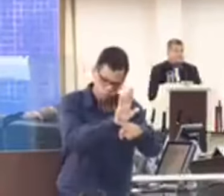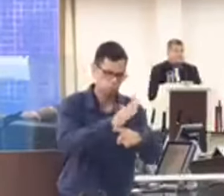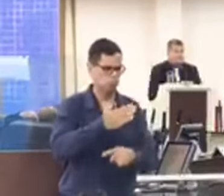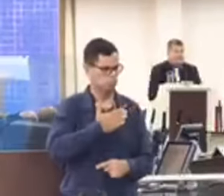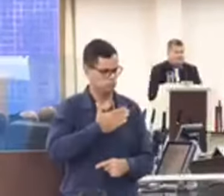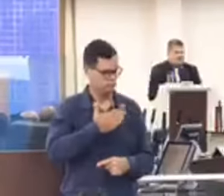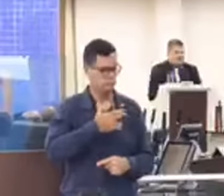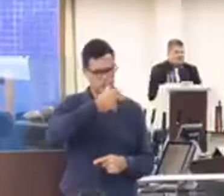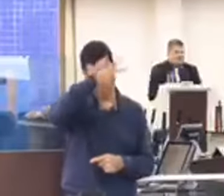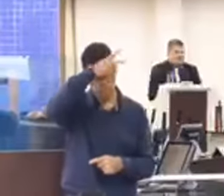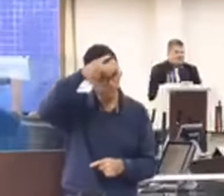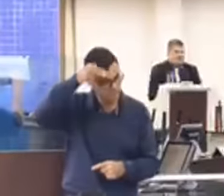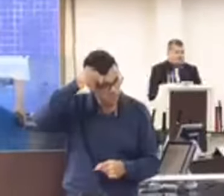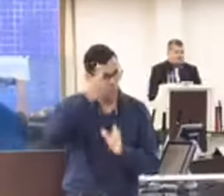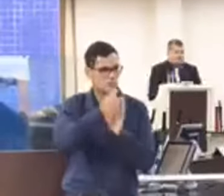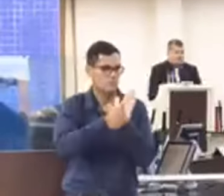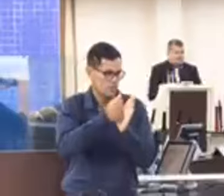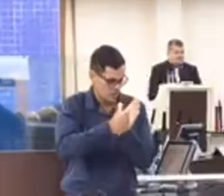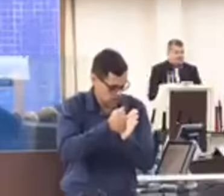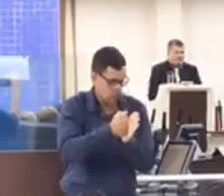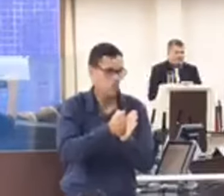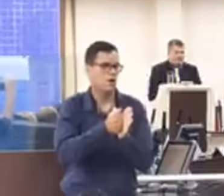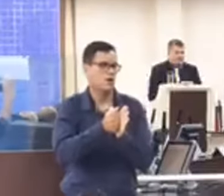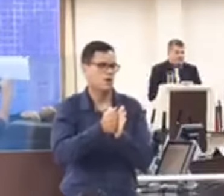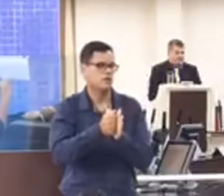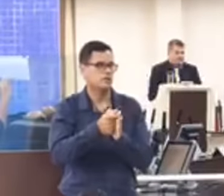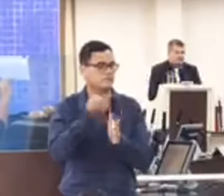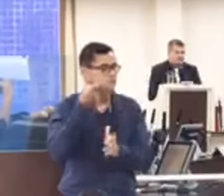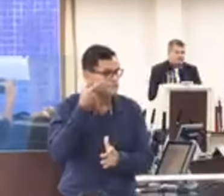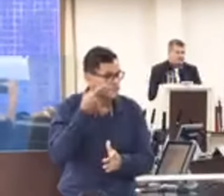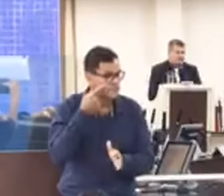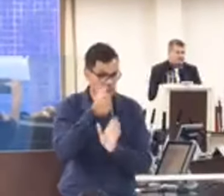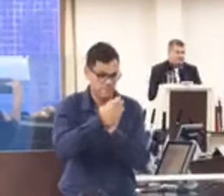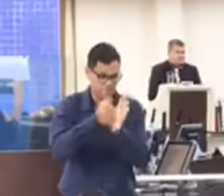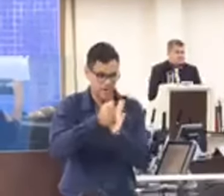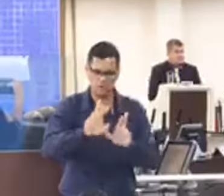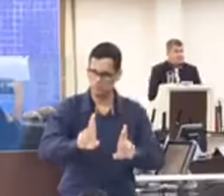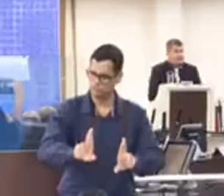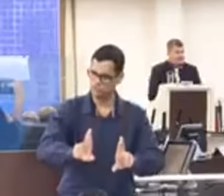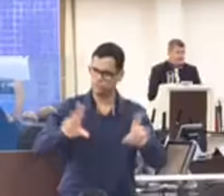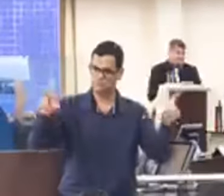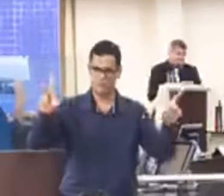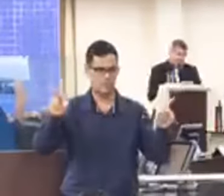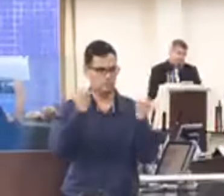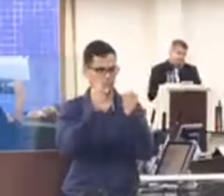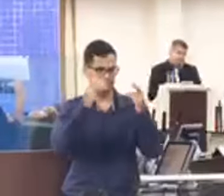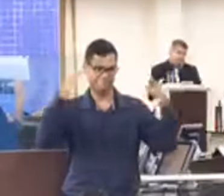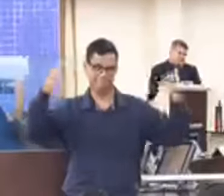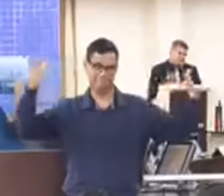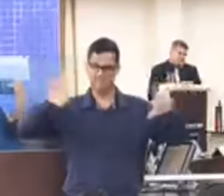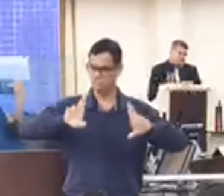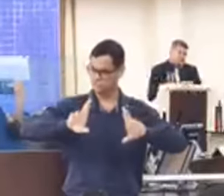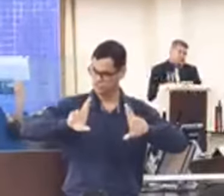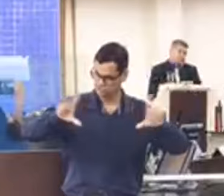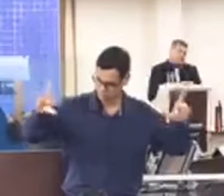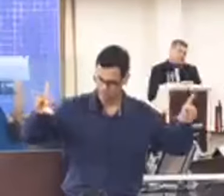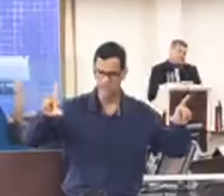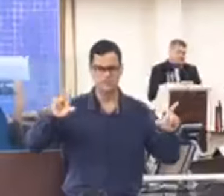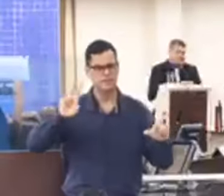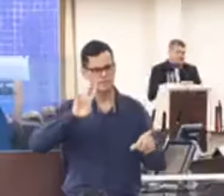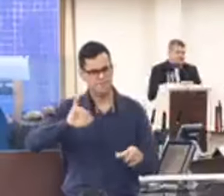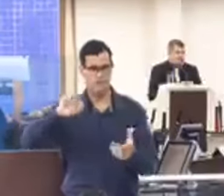contem com a Prefeitura de Paranaguá, e vocês vão ver ali na Paranaguá, nesse ano, brilhar e acontecer